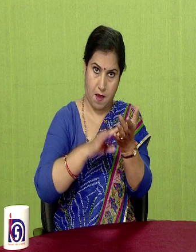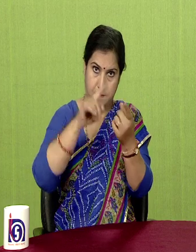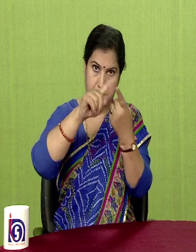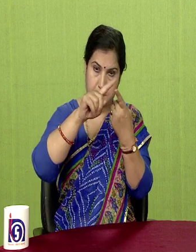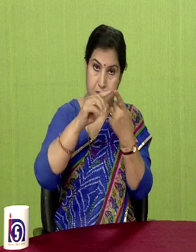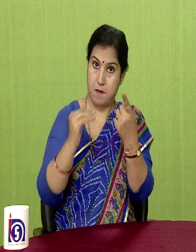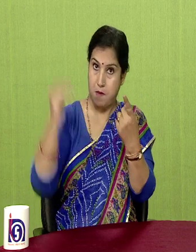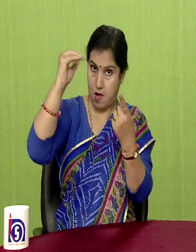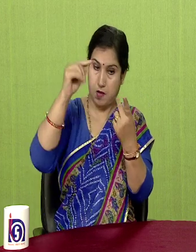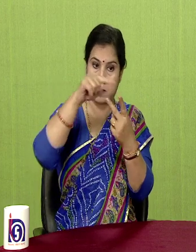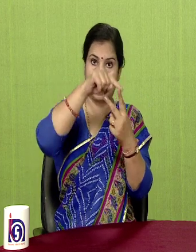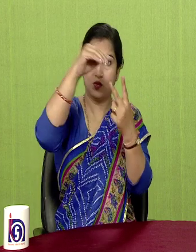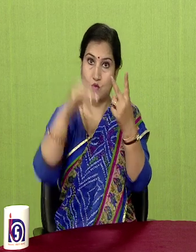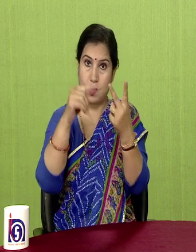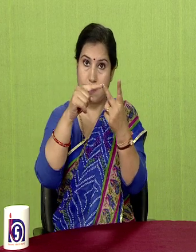का वर्णन कर सकेंगे।